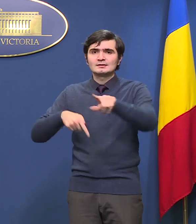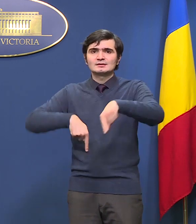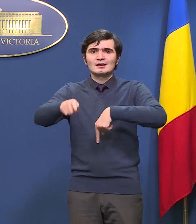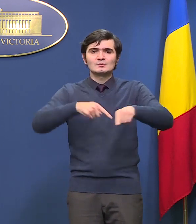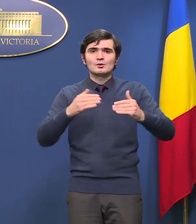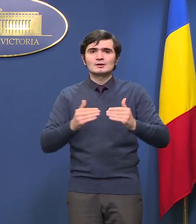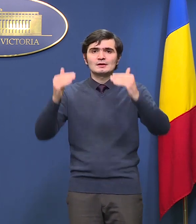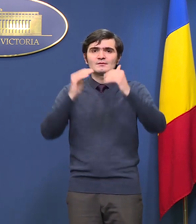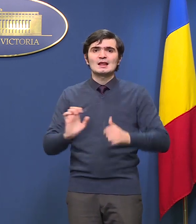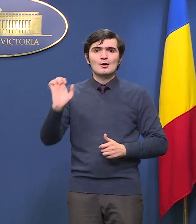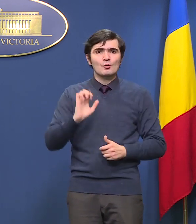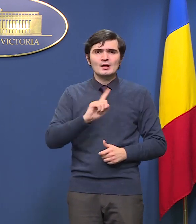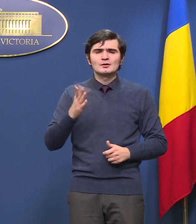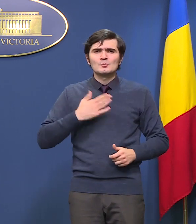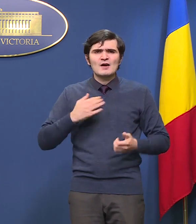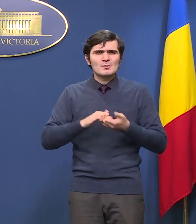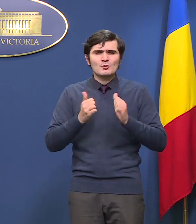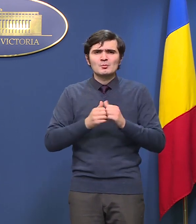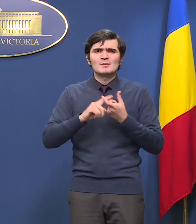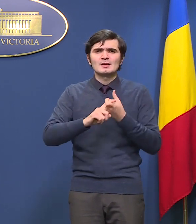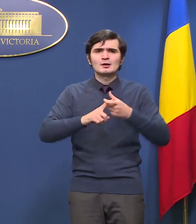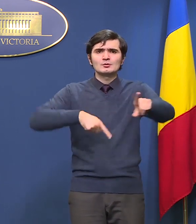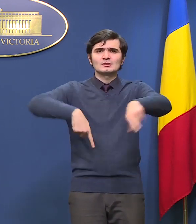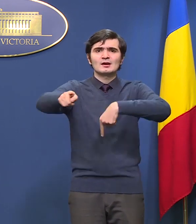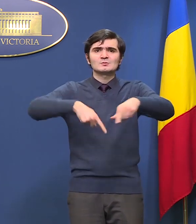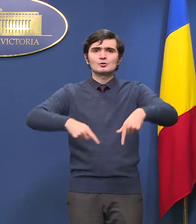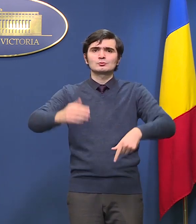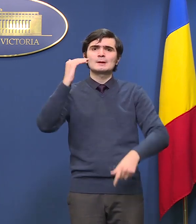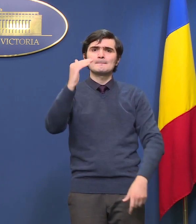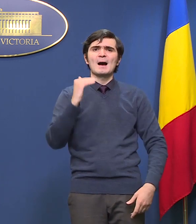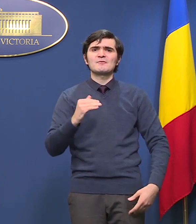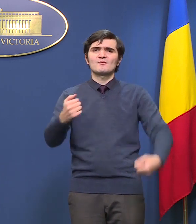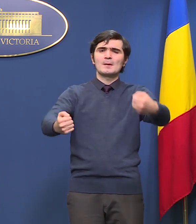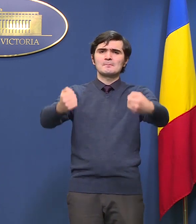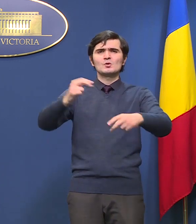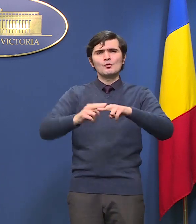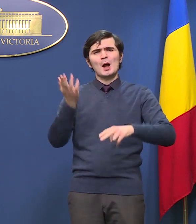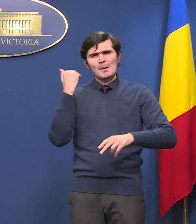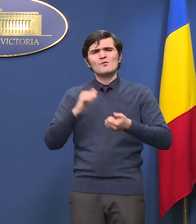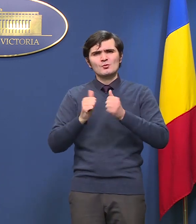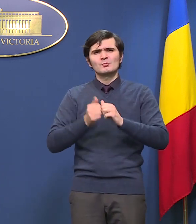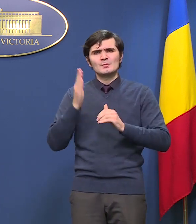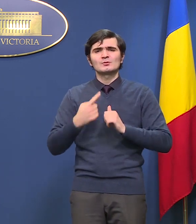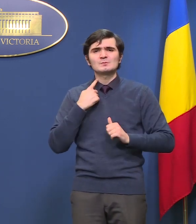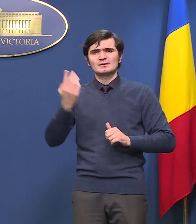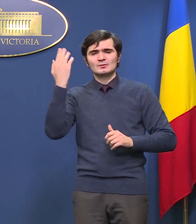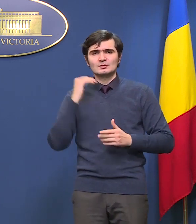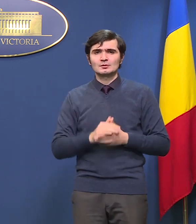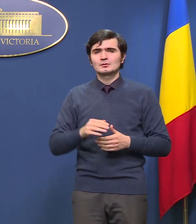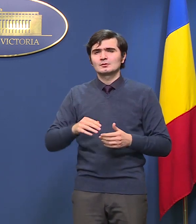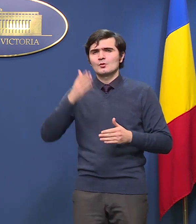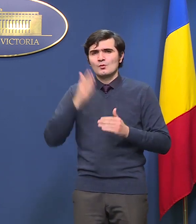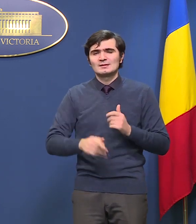existe nicio problemă legată măcar de transportul de marfă, așa cum am avut în ultimele săptămâni. Și ultima întrebare, dacă